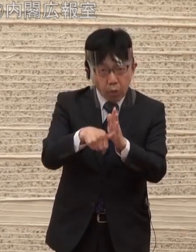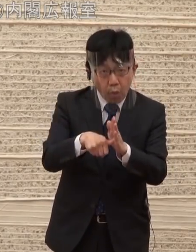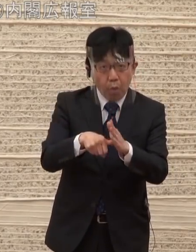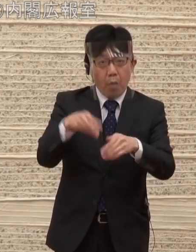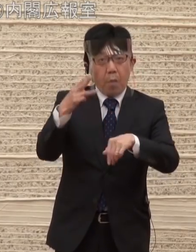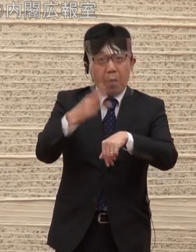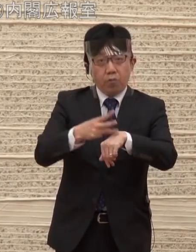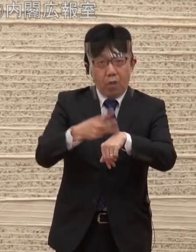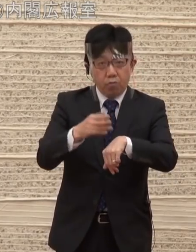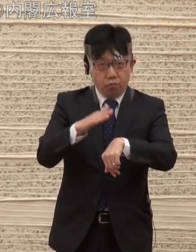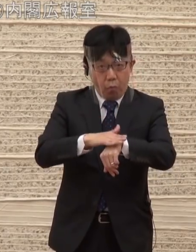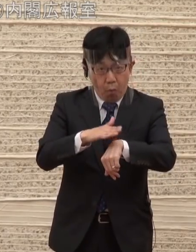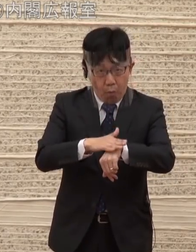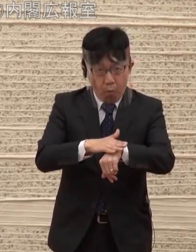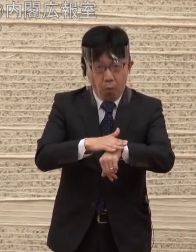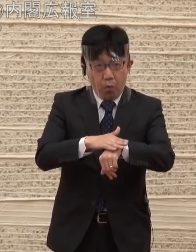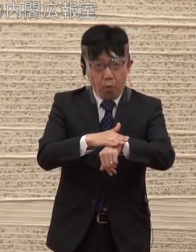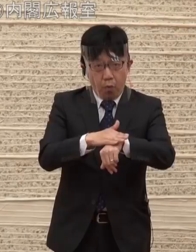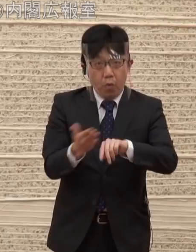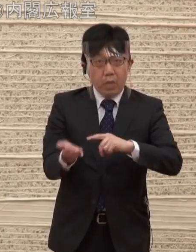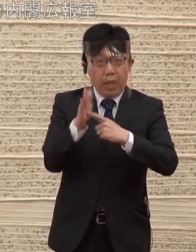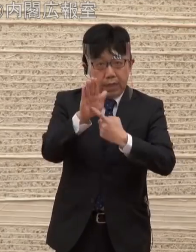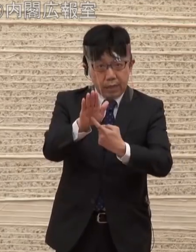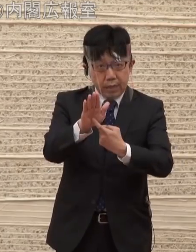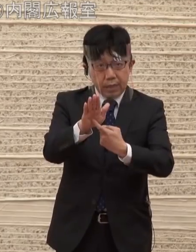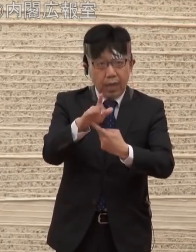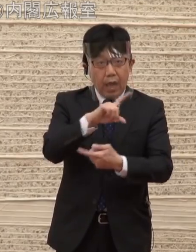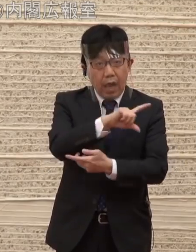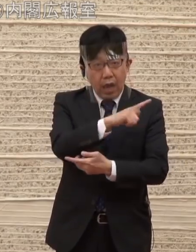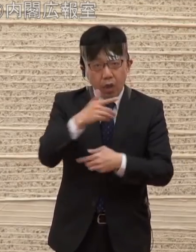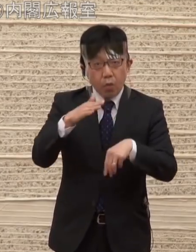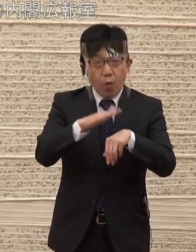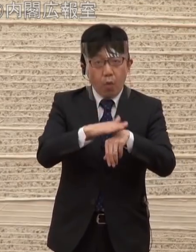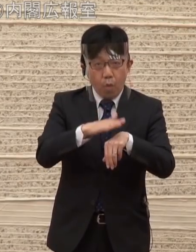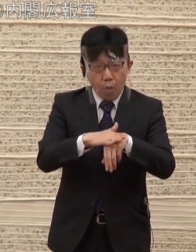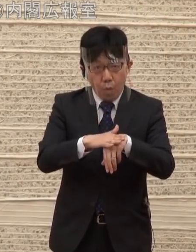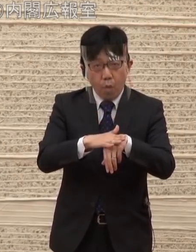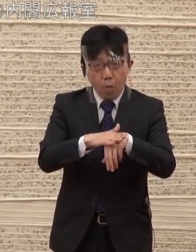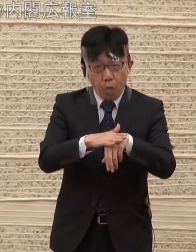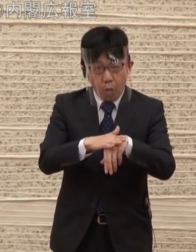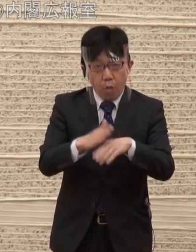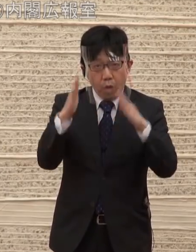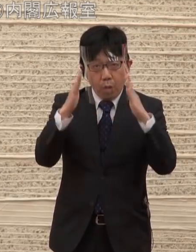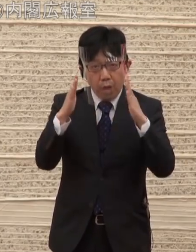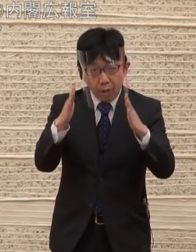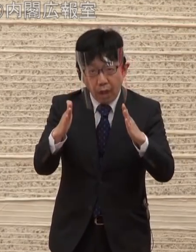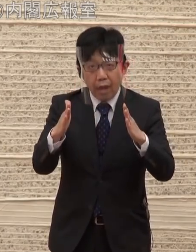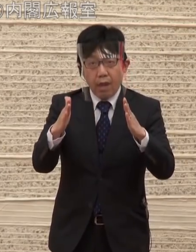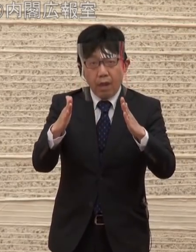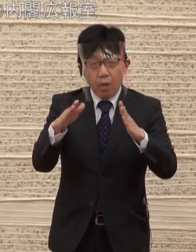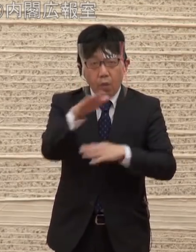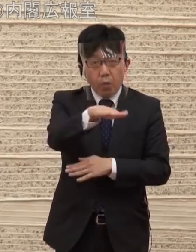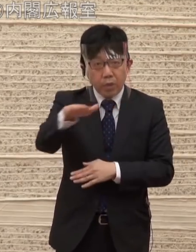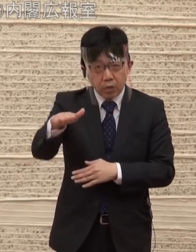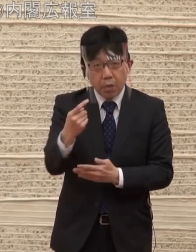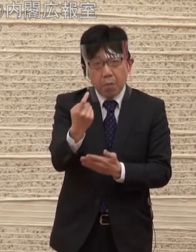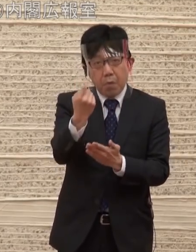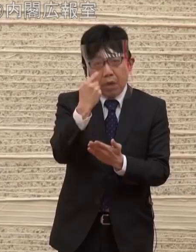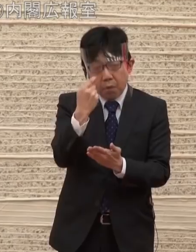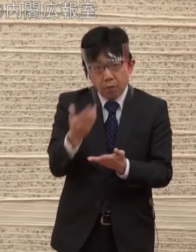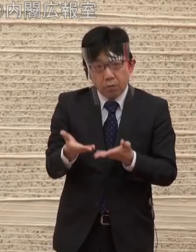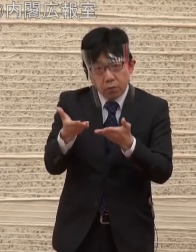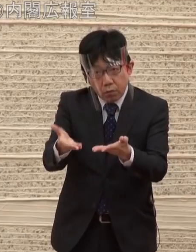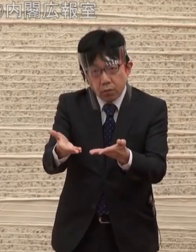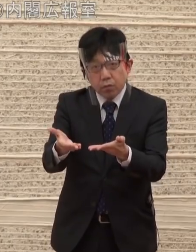まあそうしたあらゆる手段を尽くしてですね子どもたちの学びの保証二瓶取り組んでおり